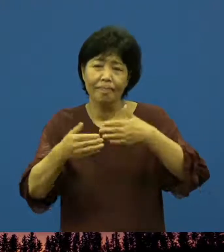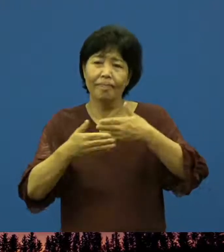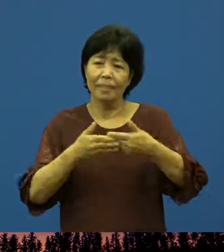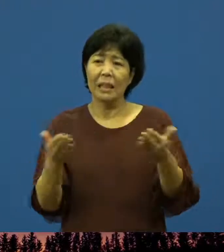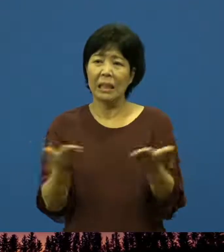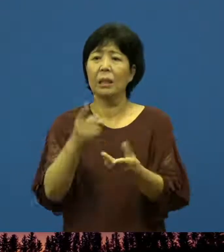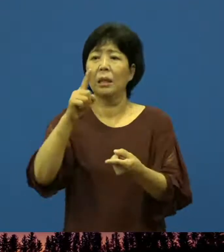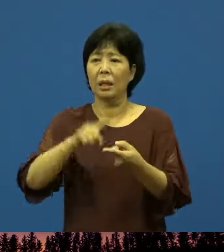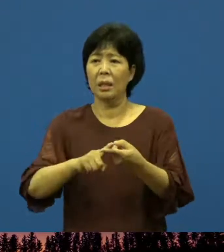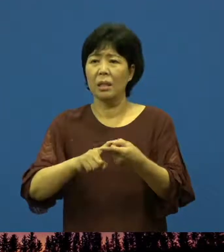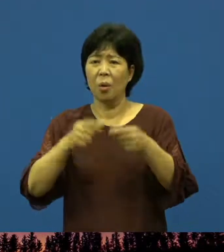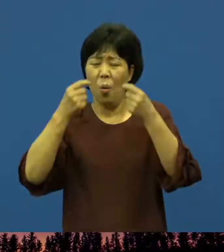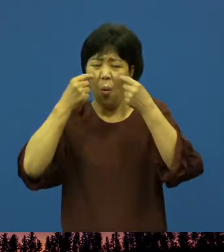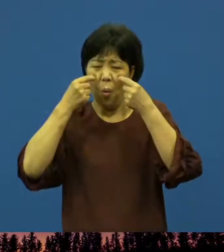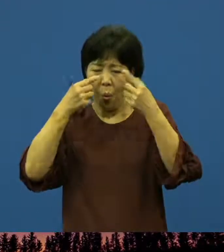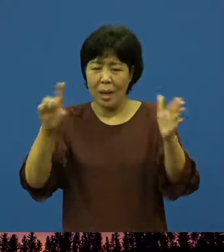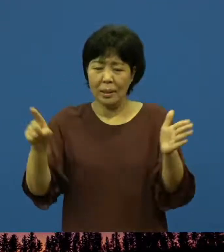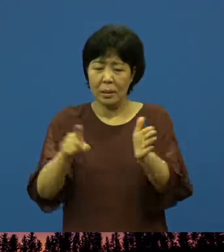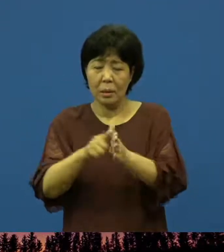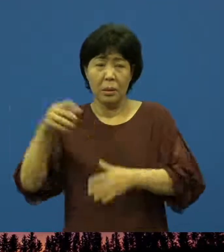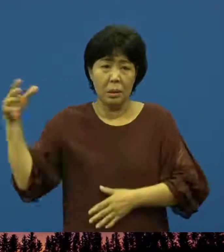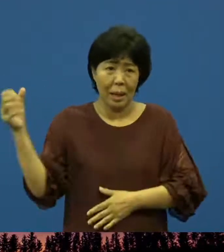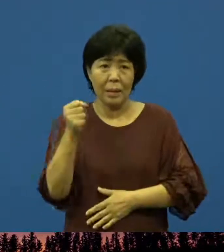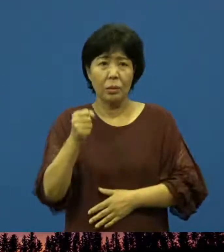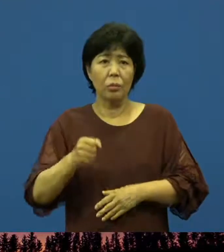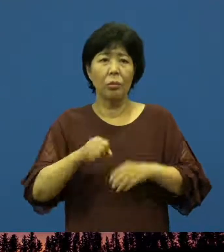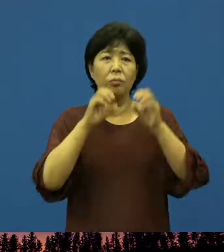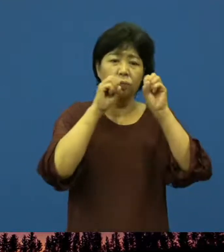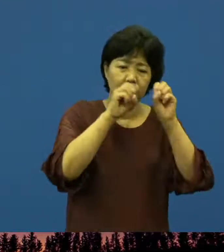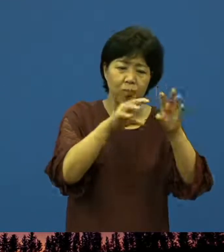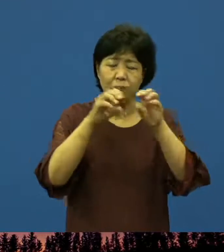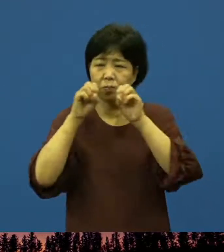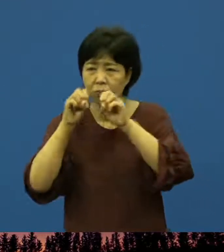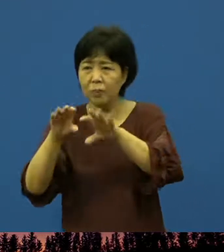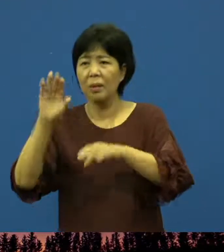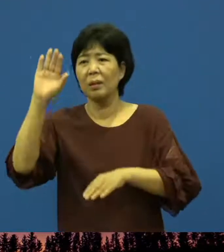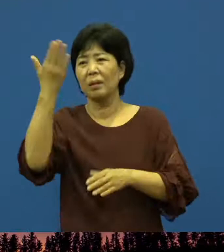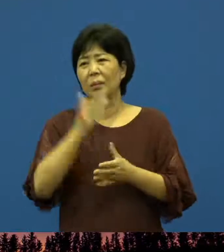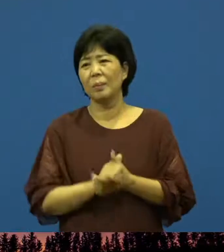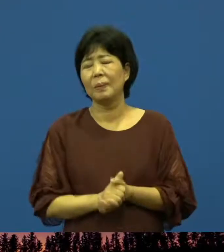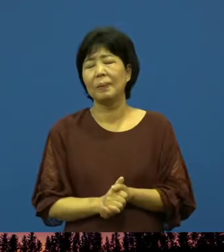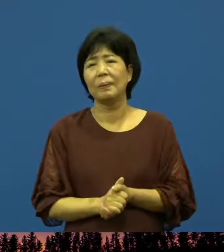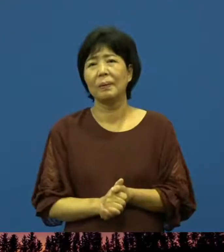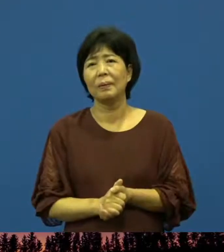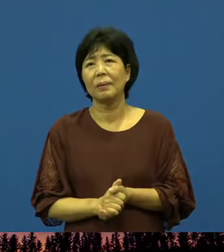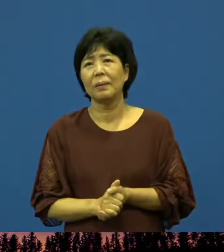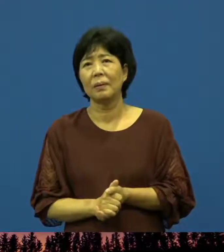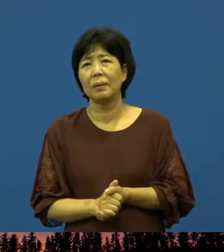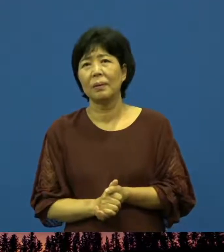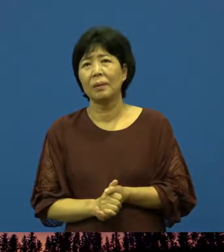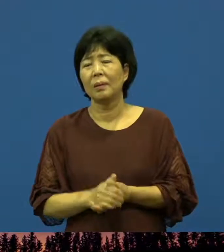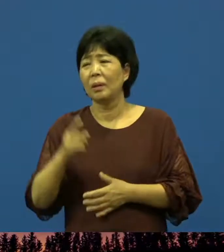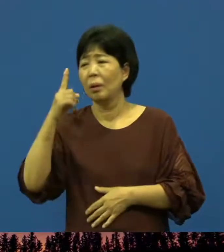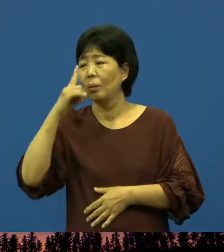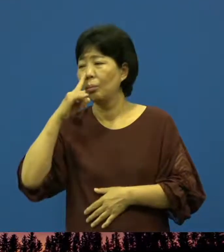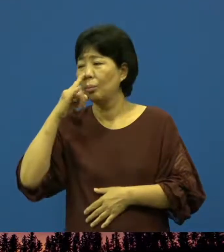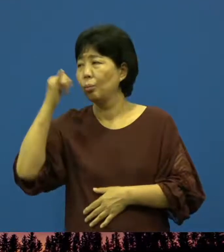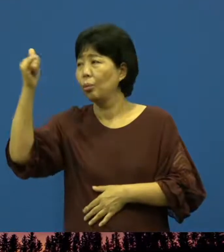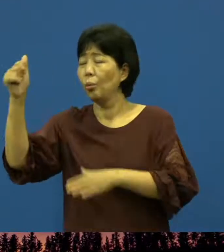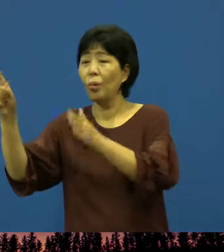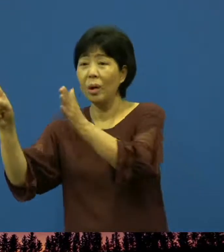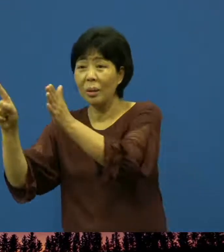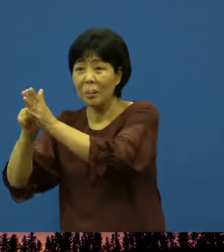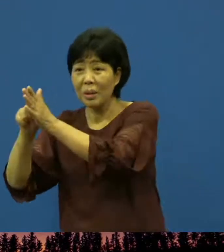자, 여러분 오늘 우리의 신앙의 개성의 어려움도 여기 있는 거예요. 앞선 세대는 분명한 체험이 없이 부모의 신앙만 따라가면